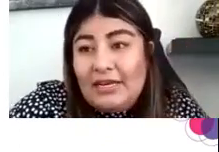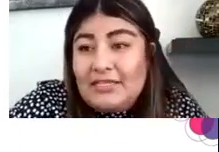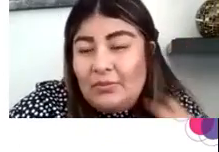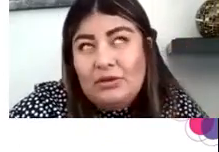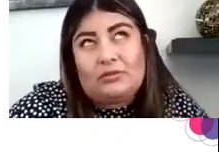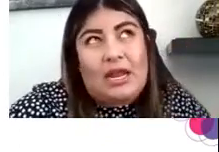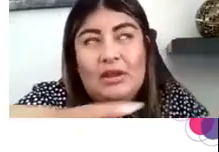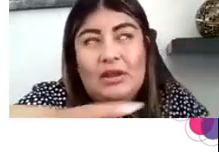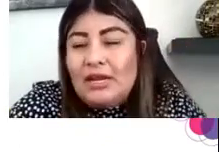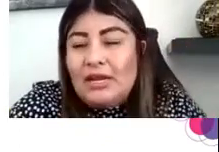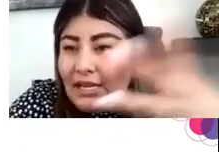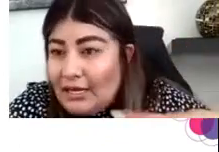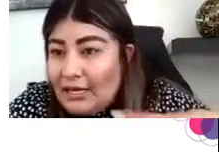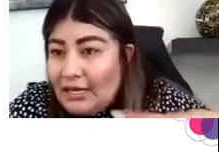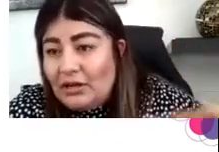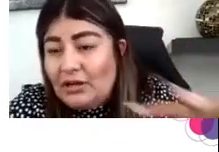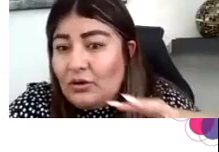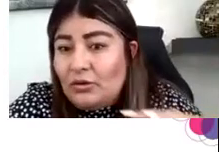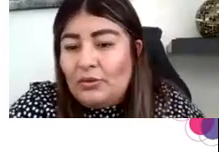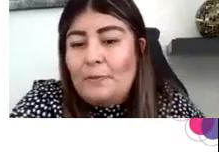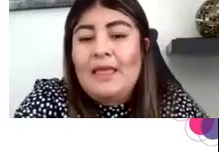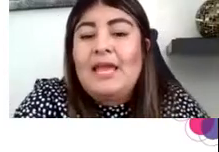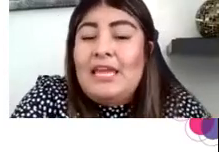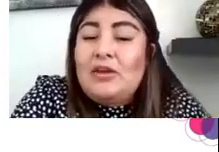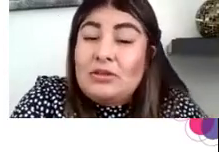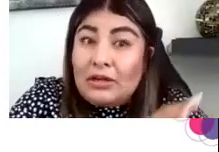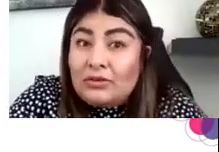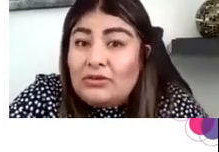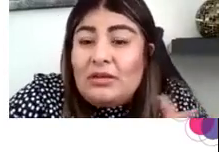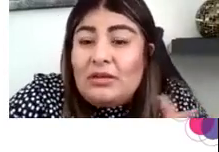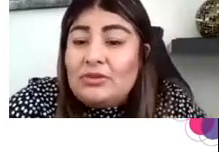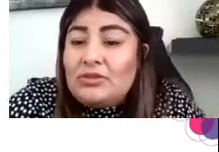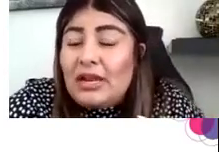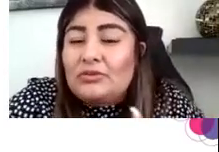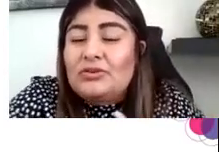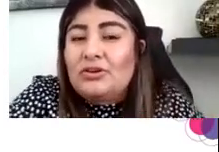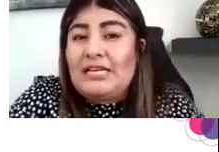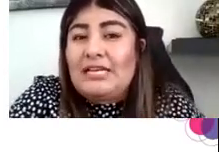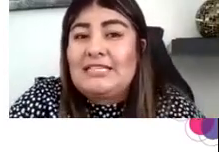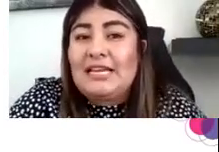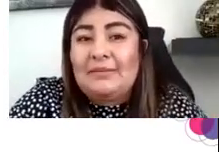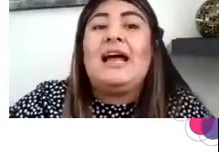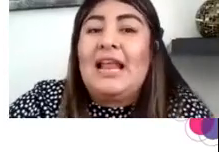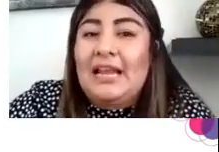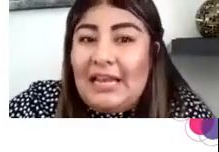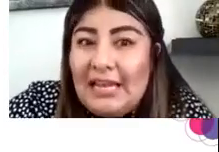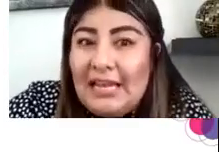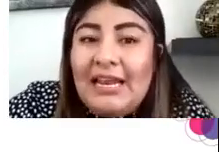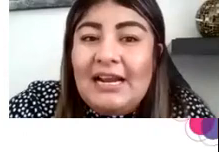diferencia, bueno, al igual que el resto del grupo. Y cuando nosotros hablamos de una inclusión, es que la maestra le dé la clase en